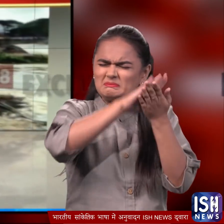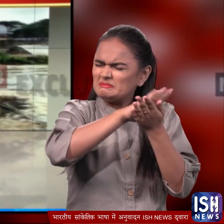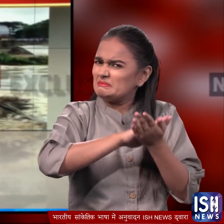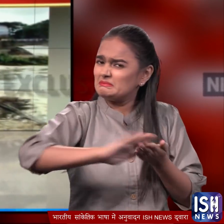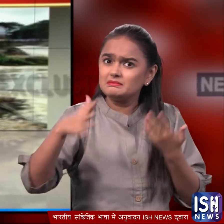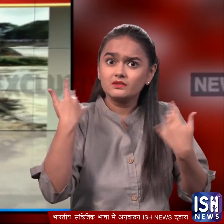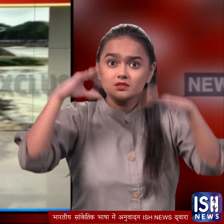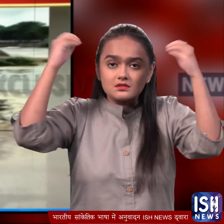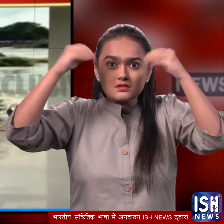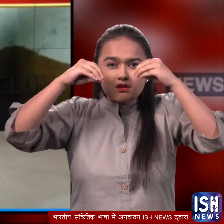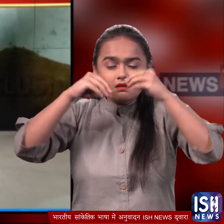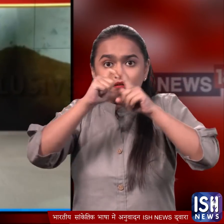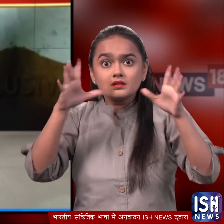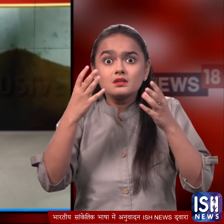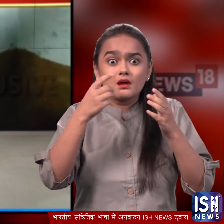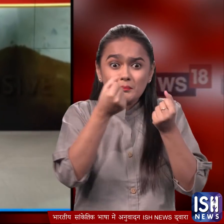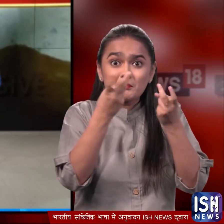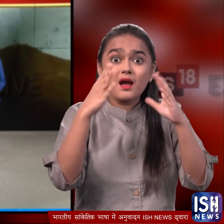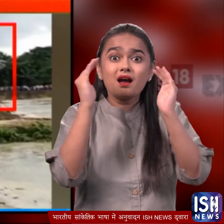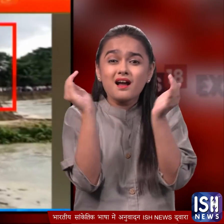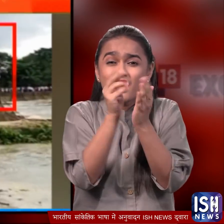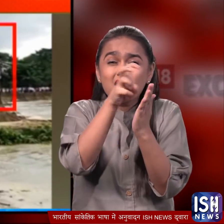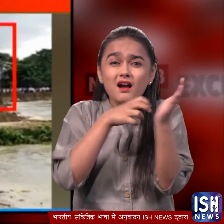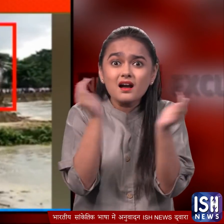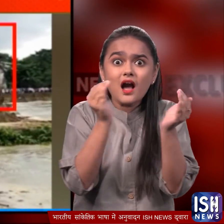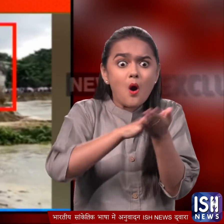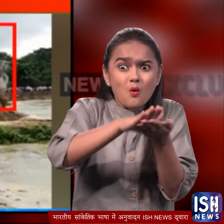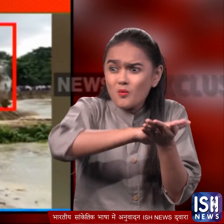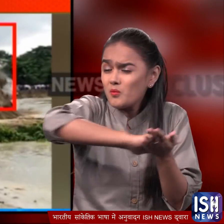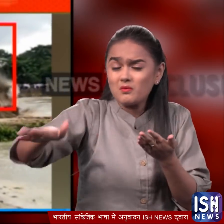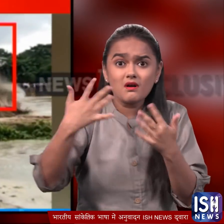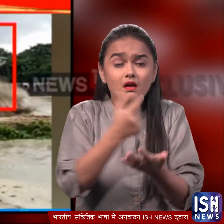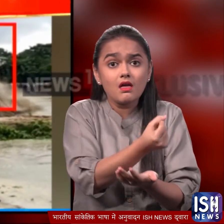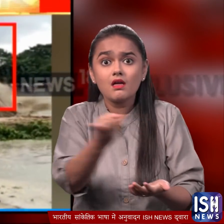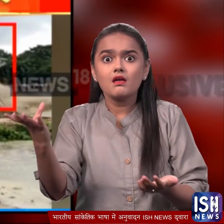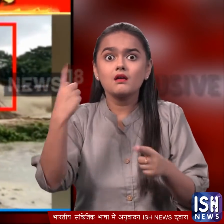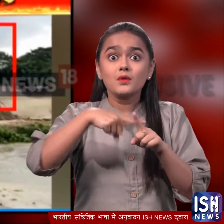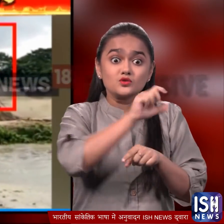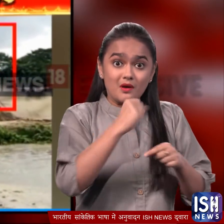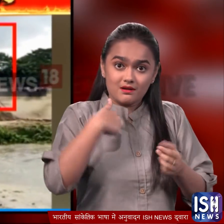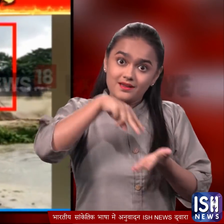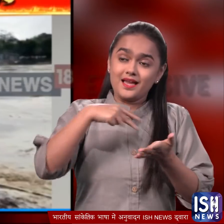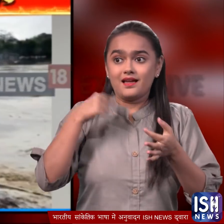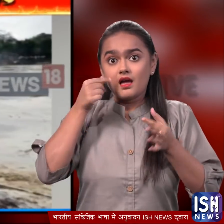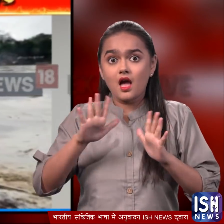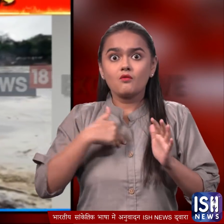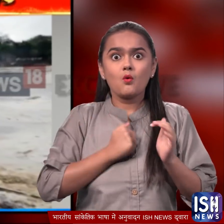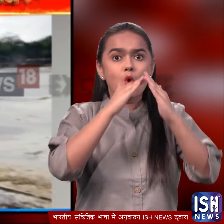बारिश के बाद कई गांव पूरी तरह डूब गए और लोगों की आंखों के सामने उनके घर पानी में समाते चले